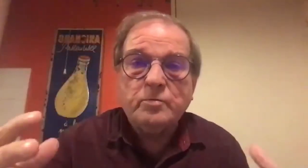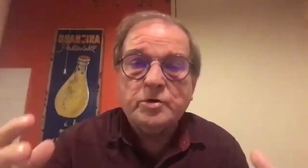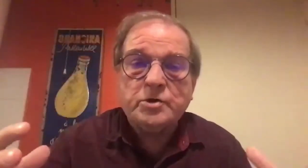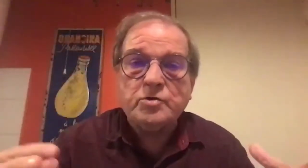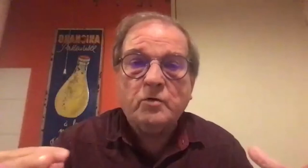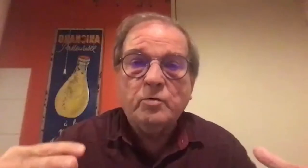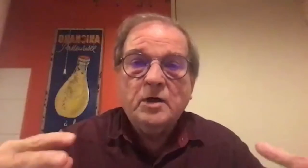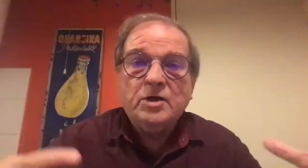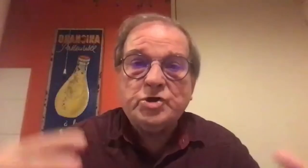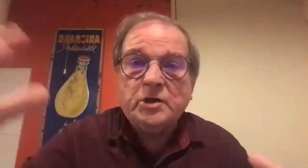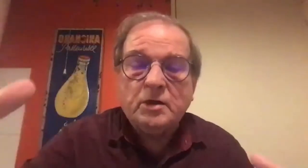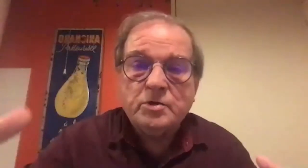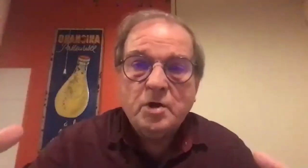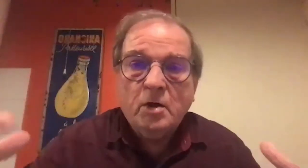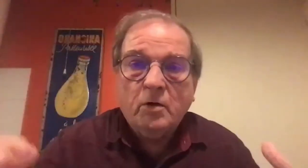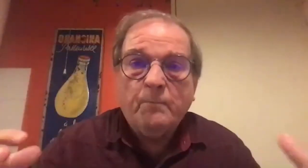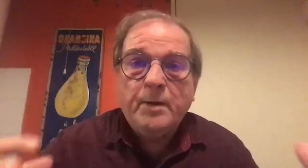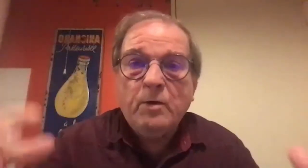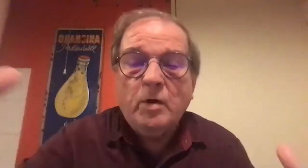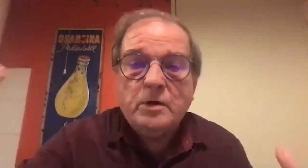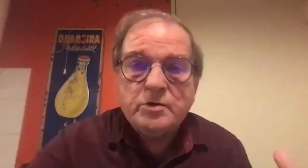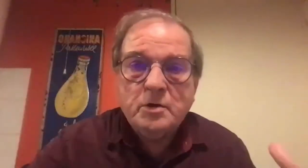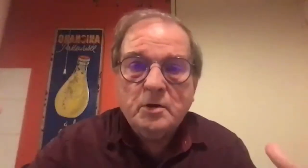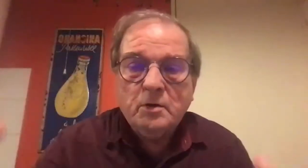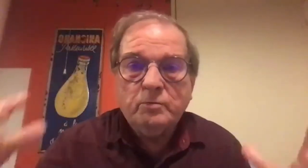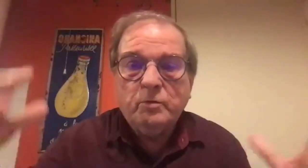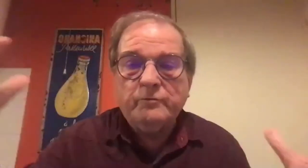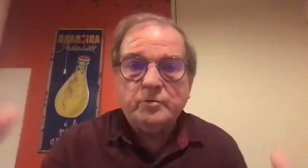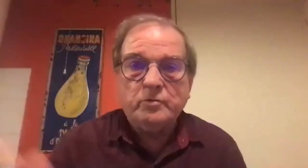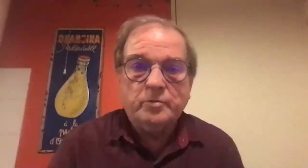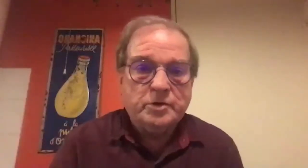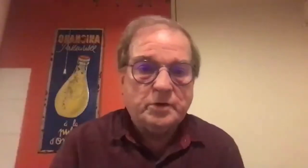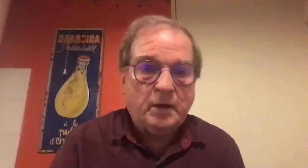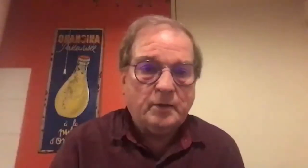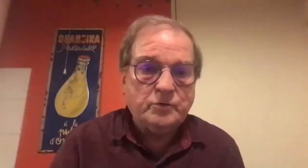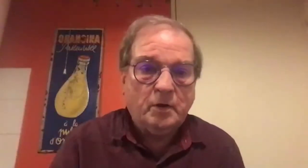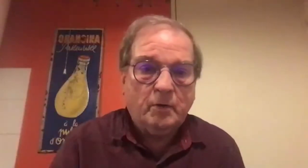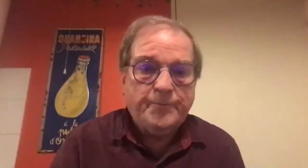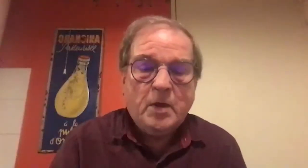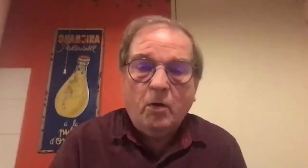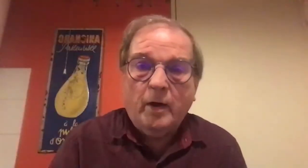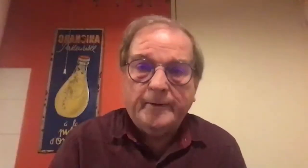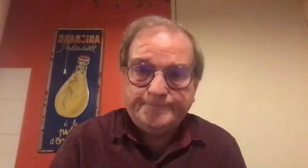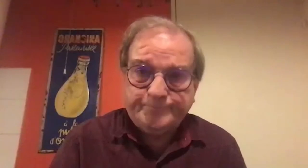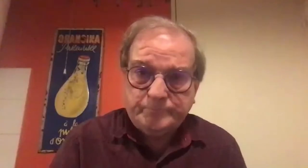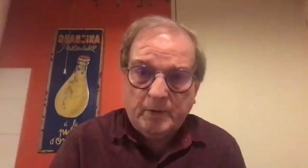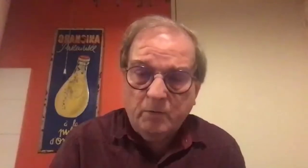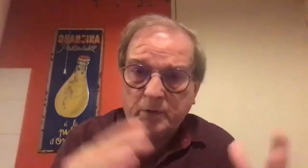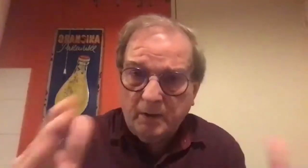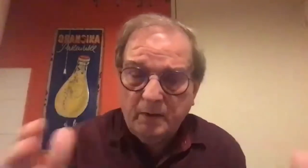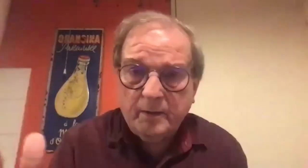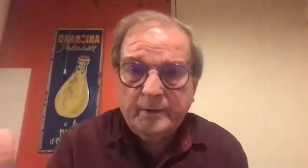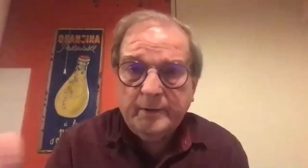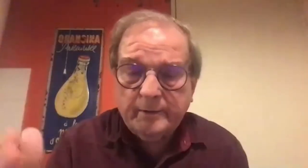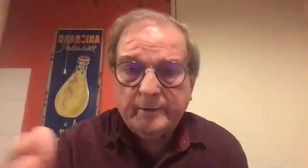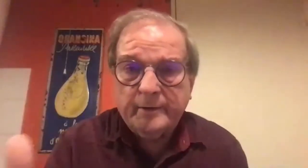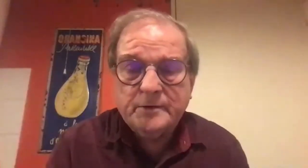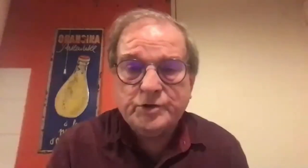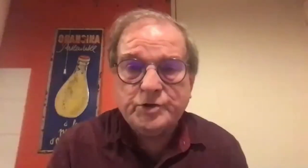partidos comunistas como títeres, como peões do movimento comunista internacional. Ora, eu